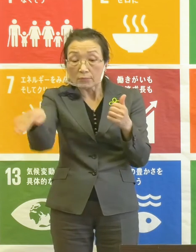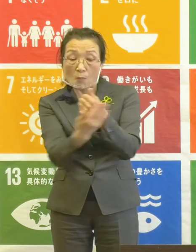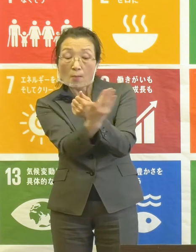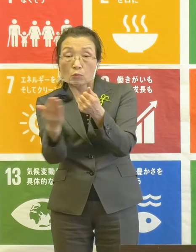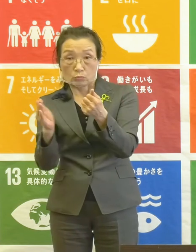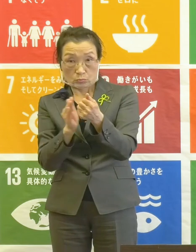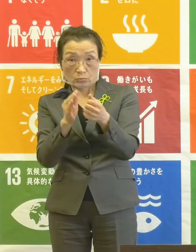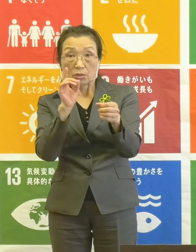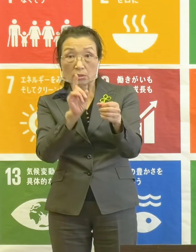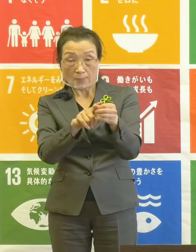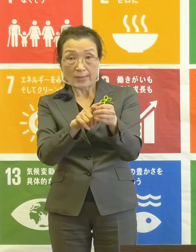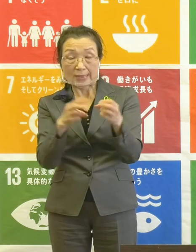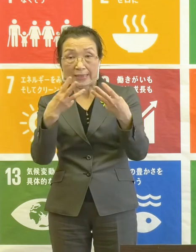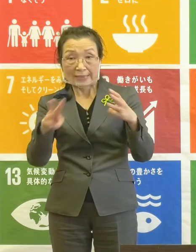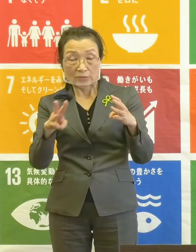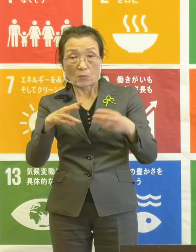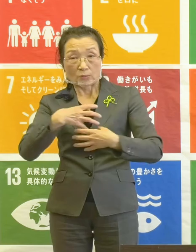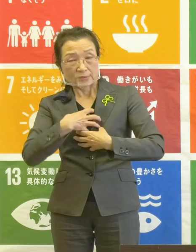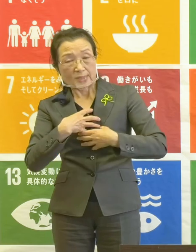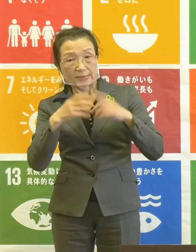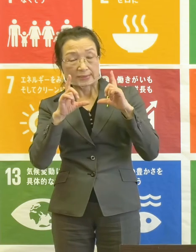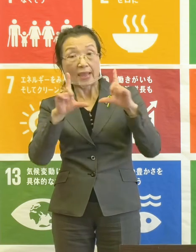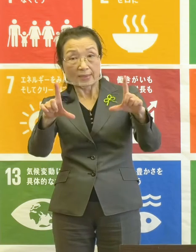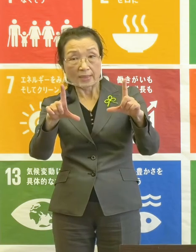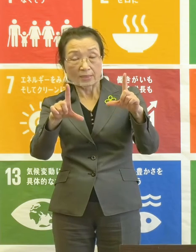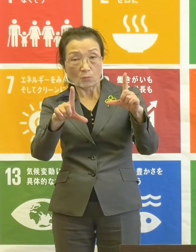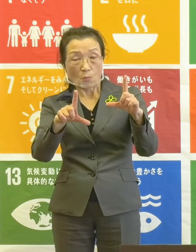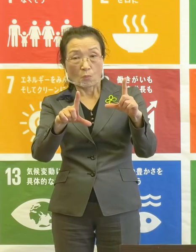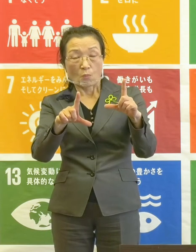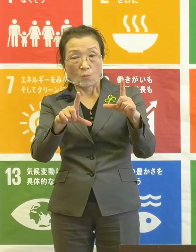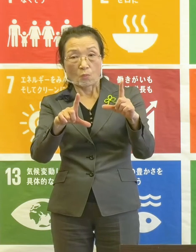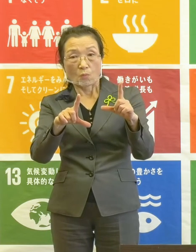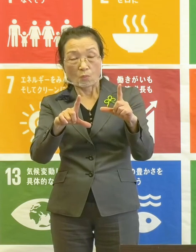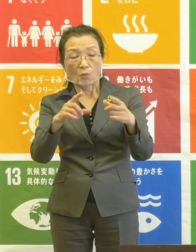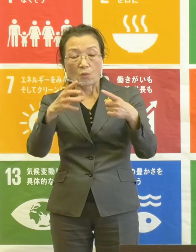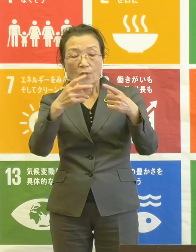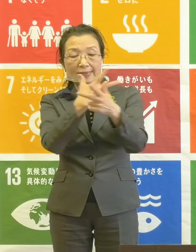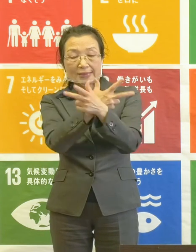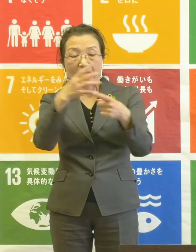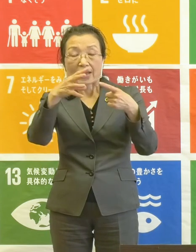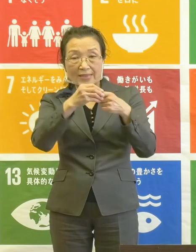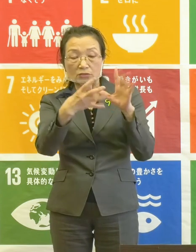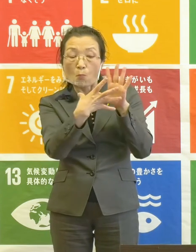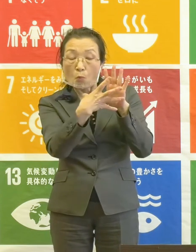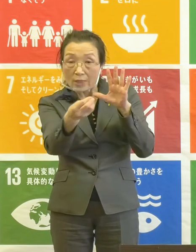で、非常事態宣言等の目安となる北那須モデルの作成も行いました